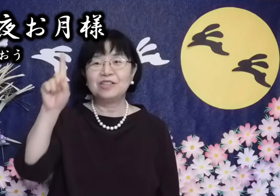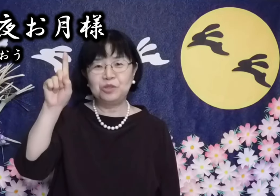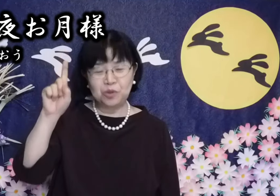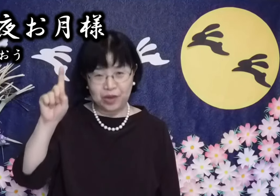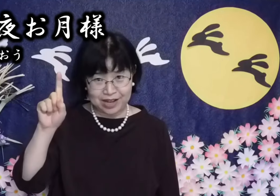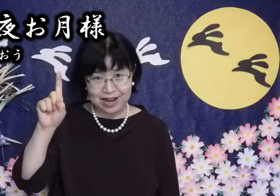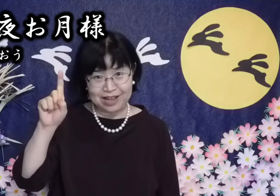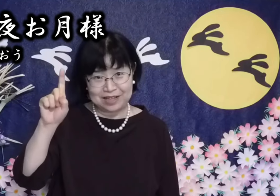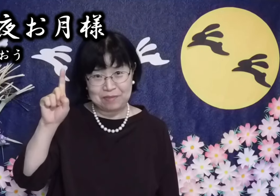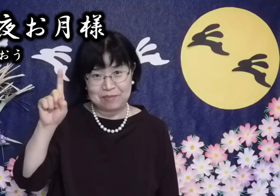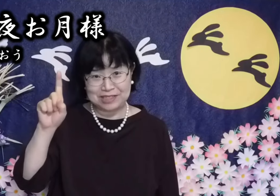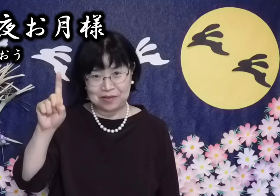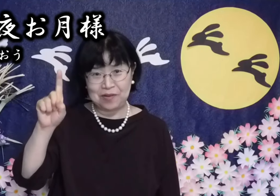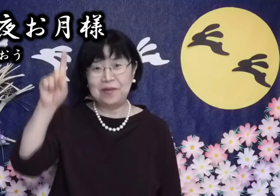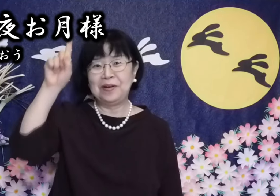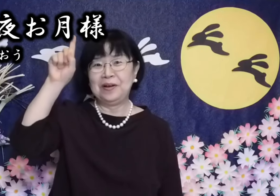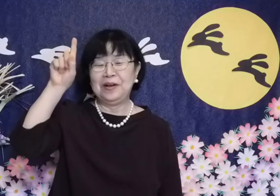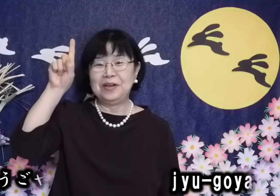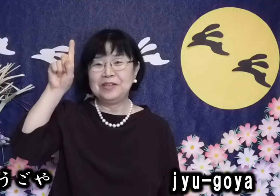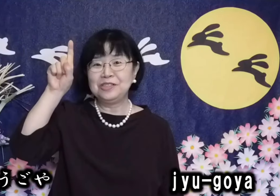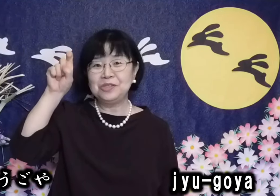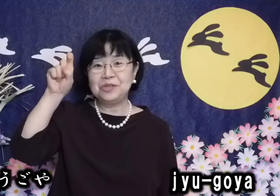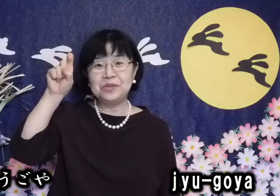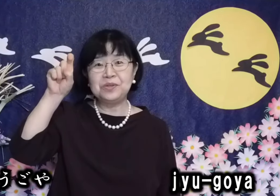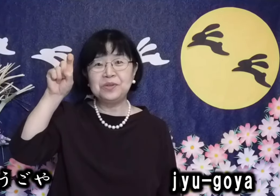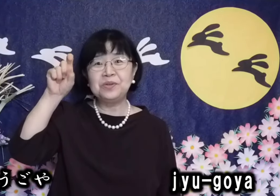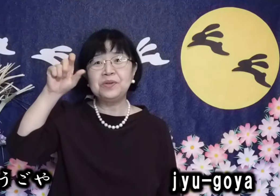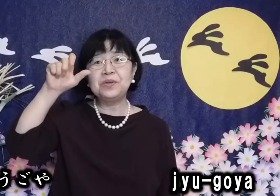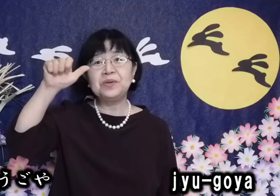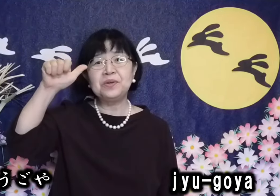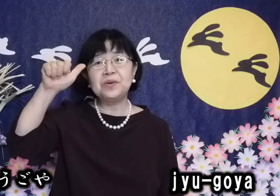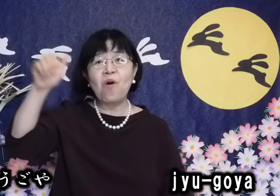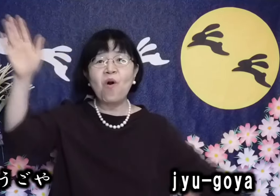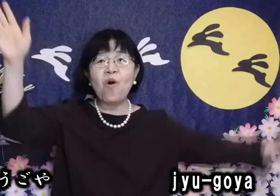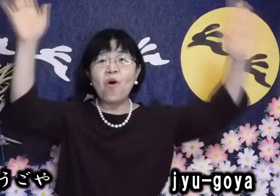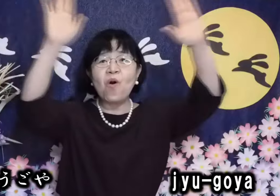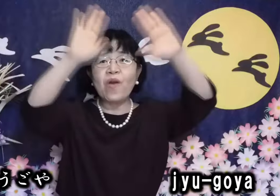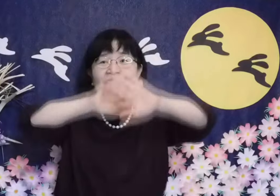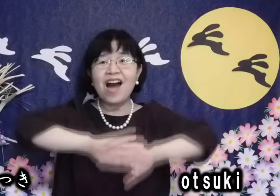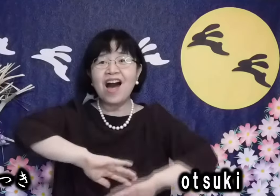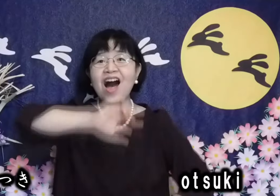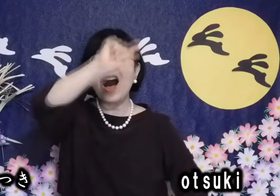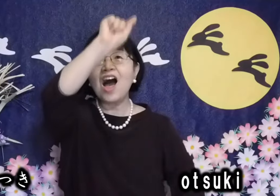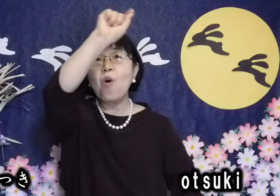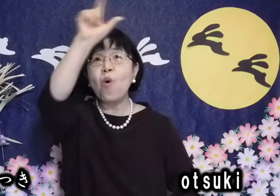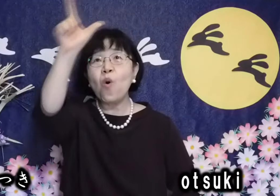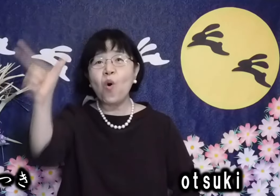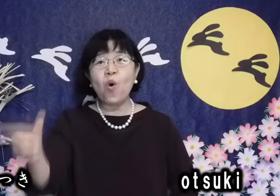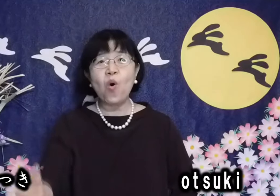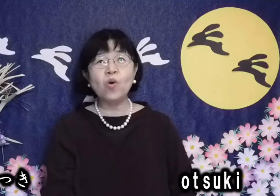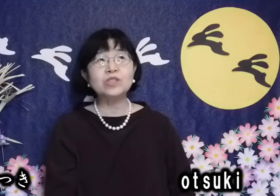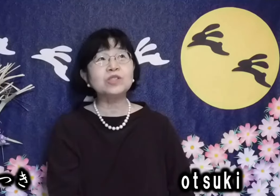十五夜からやってみますよ。十五夜お